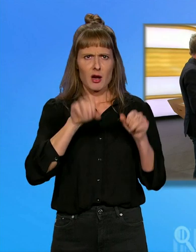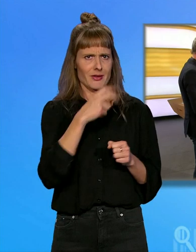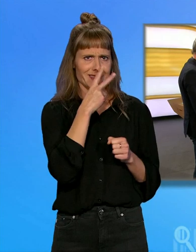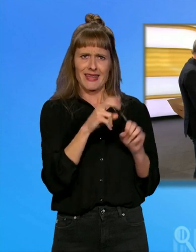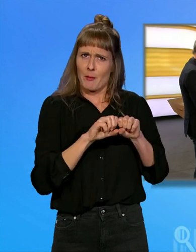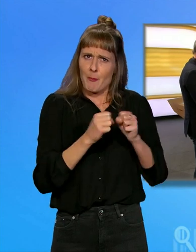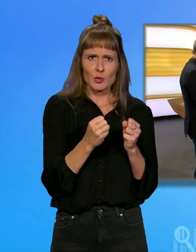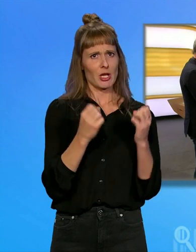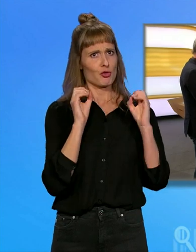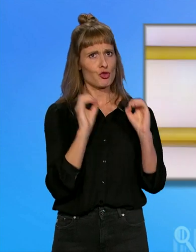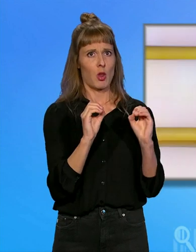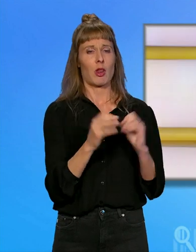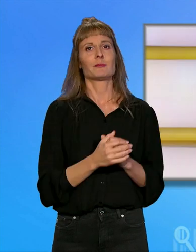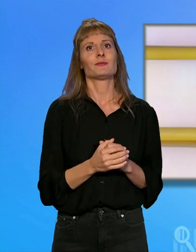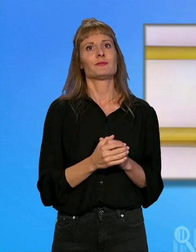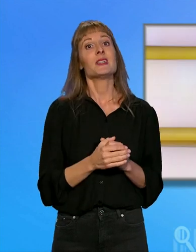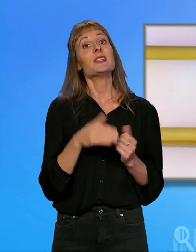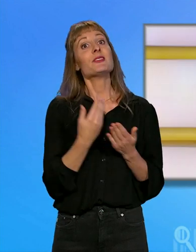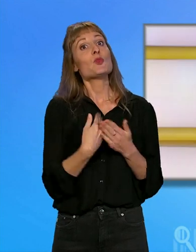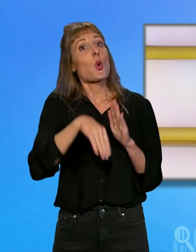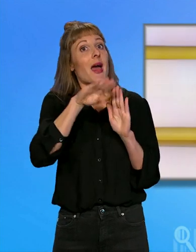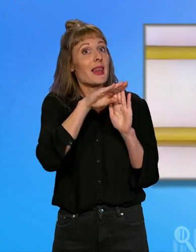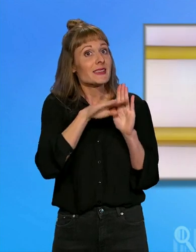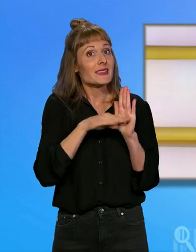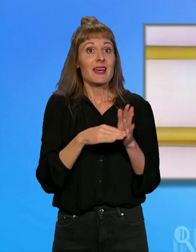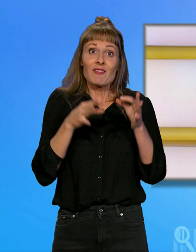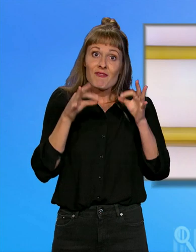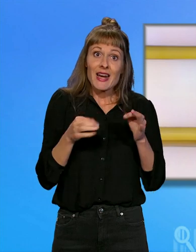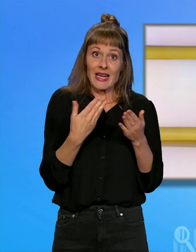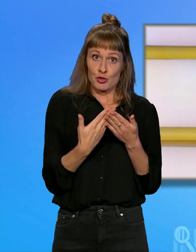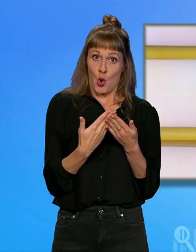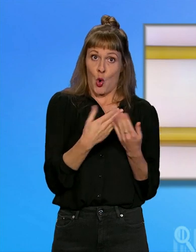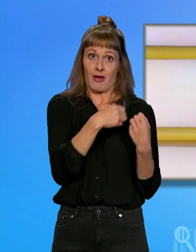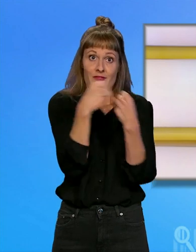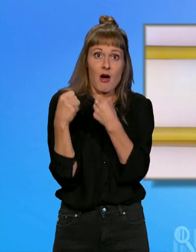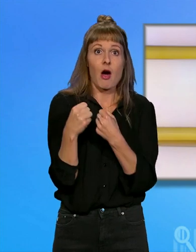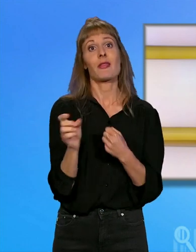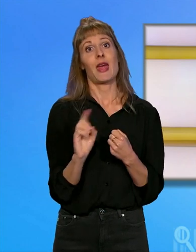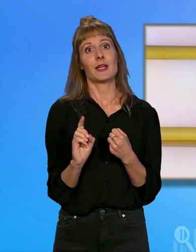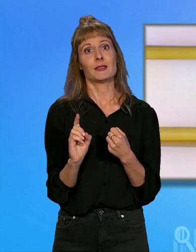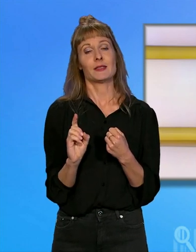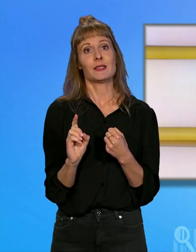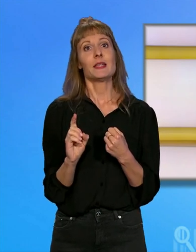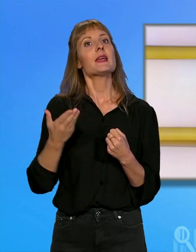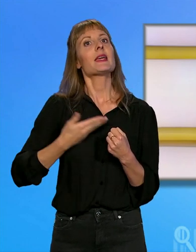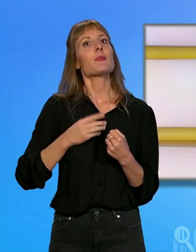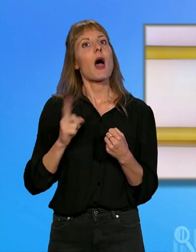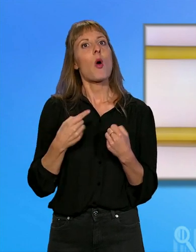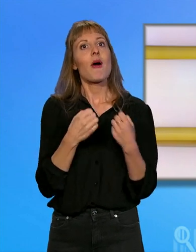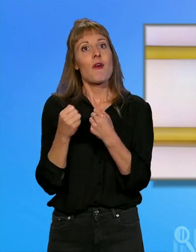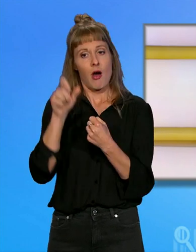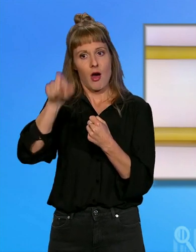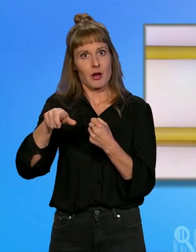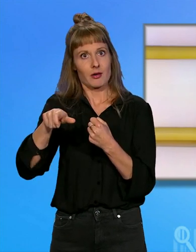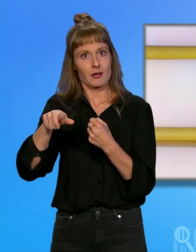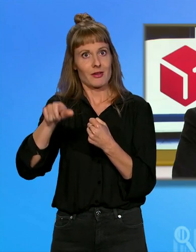Liste. Das ist eine Liste am Morgen. Das ist nicht, wie die Tour aktiv gefahren wird. Dafür gibt es die Überhangfahrten, Springerfahrten, die solche Touren dann